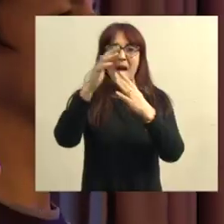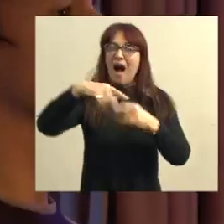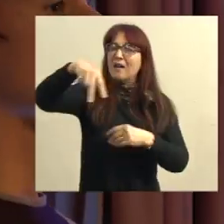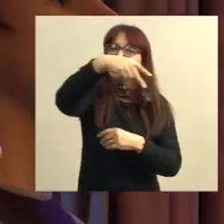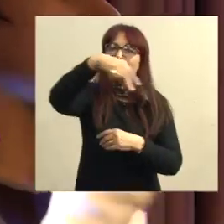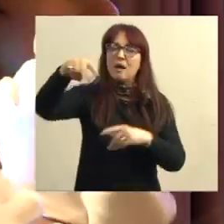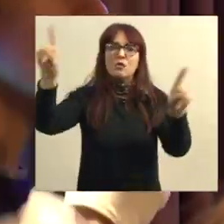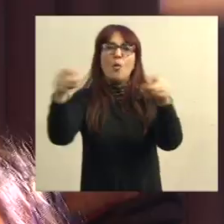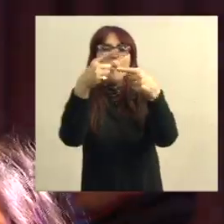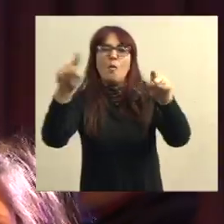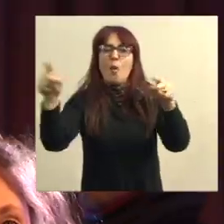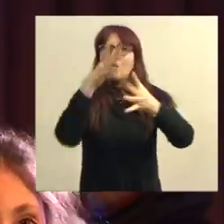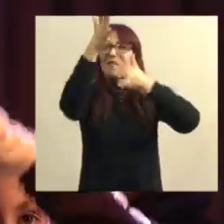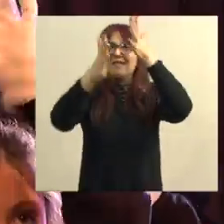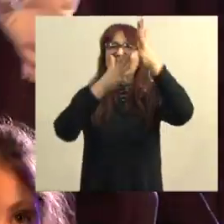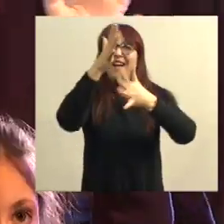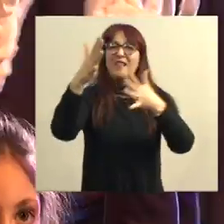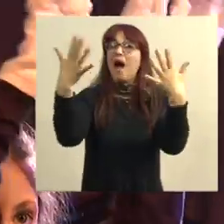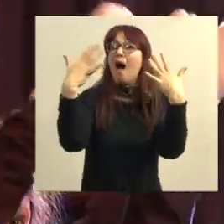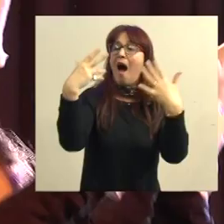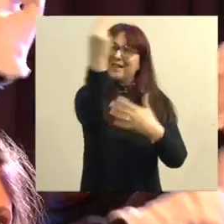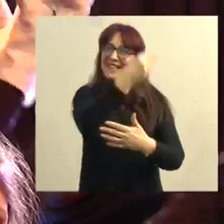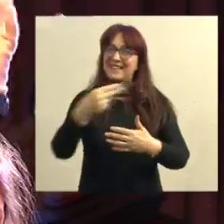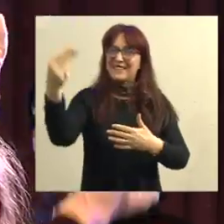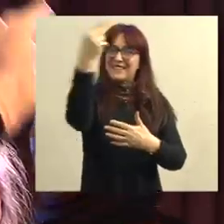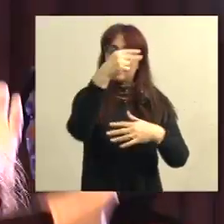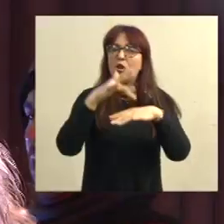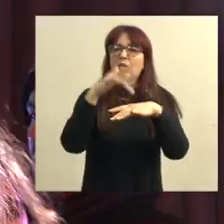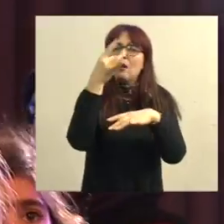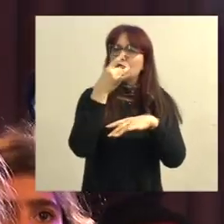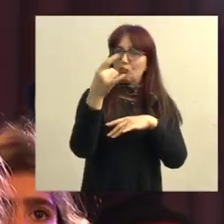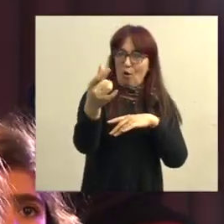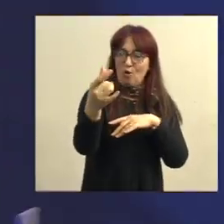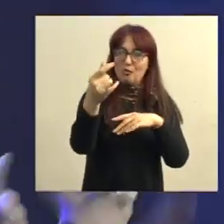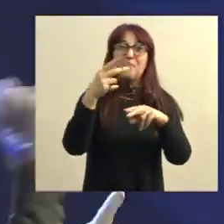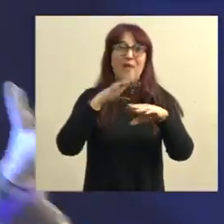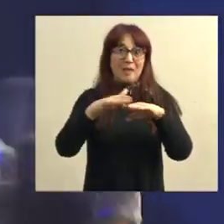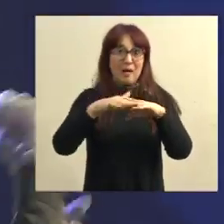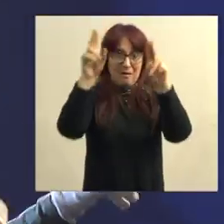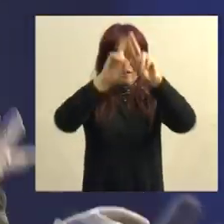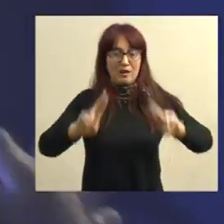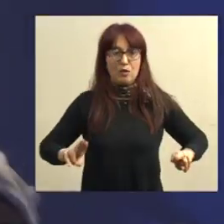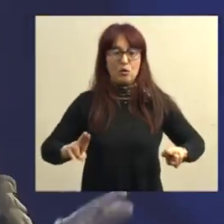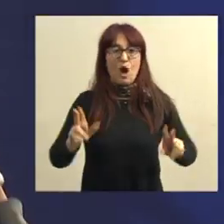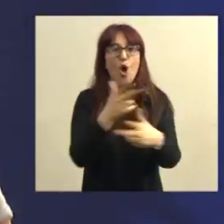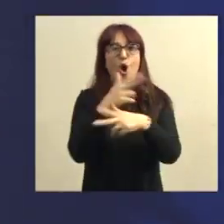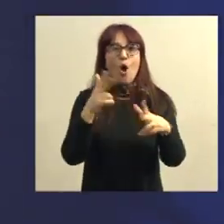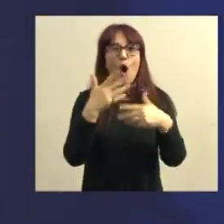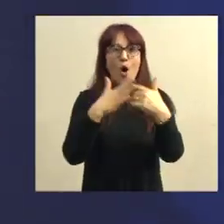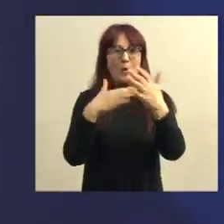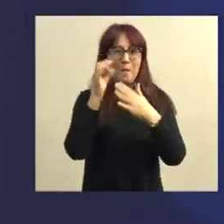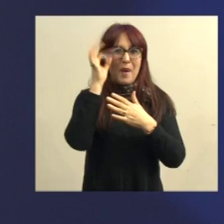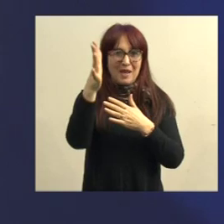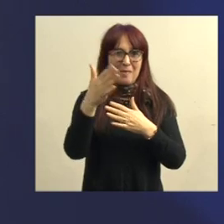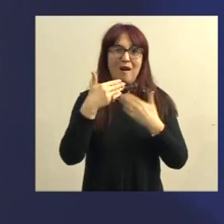È una danza di mani, una melodia di gesti, disegnano movimenti nell'aria, delicati e armoniosi. L'esperienza internazionale del coro Mani Bianche